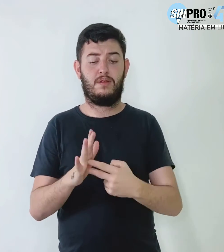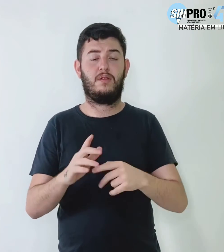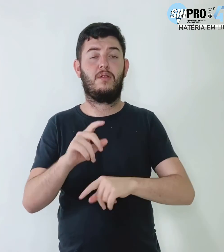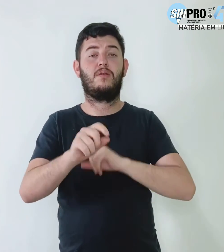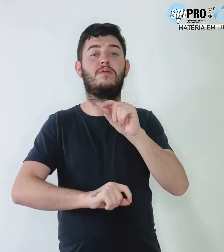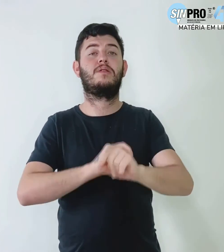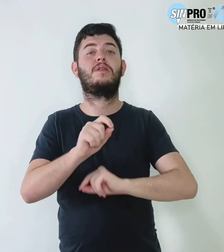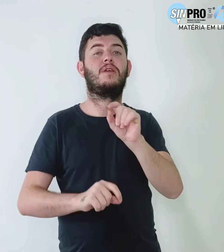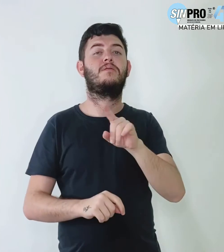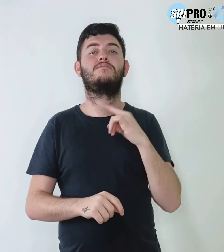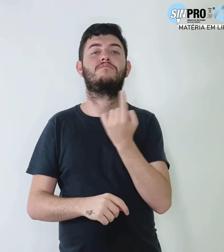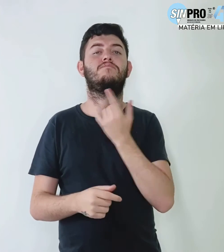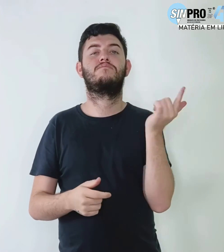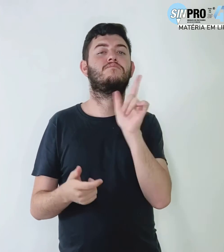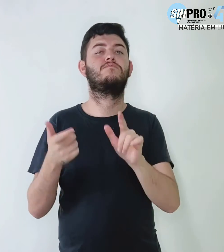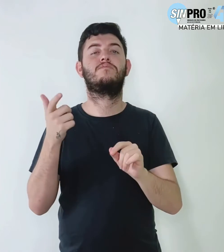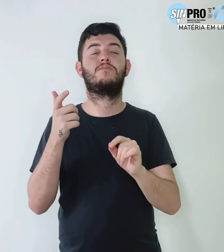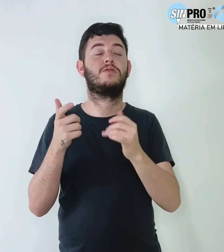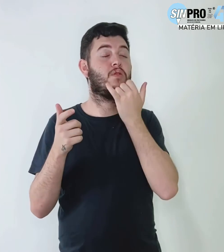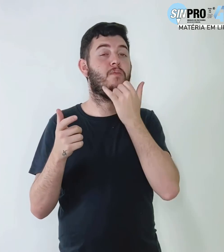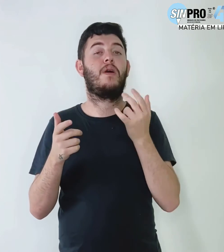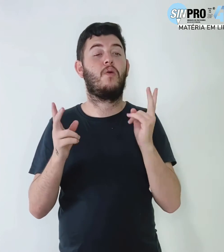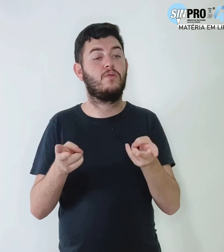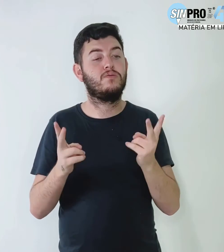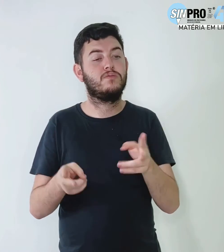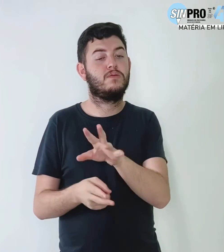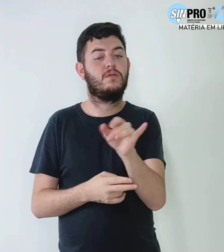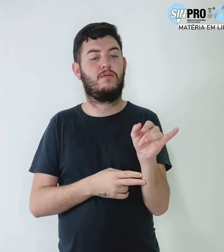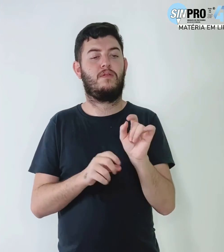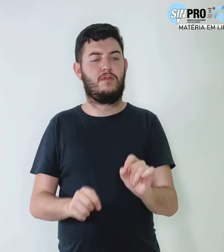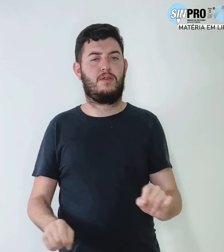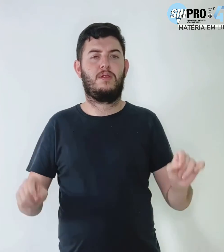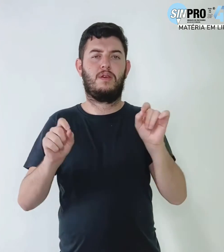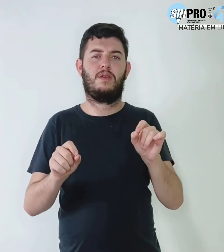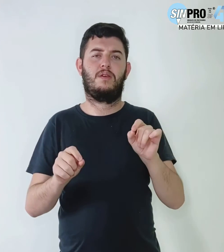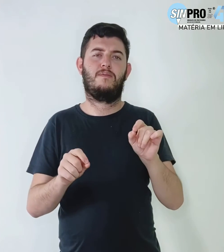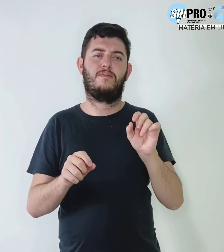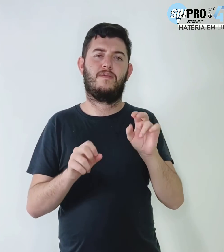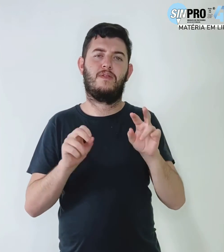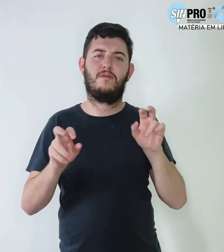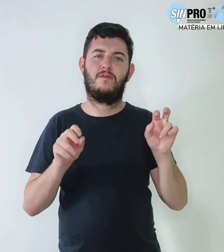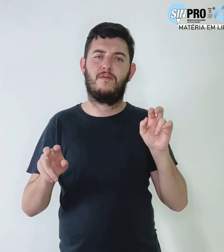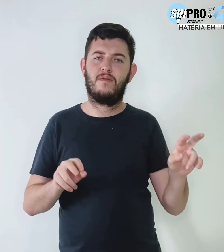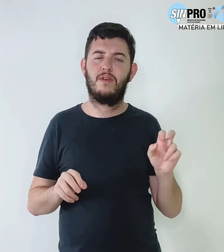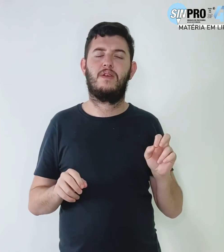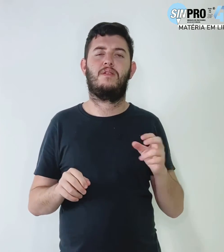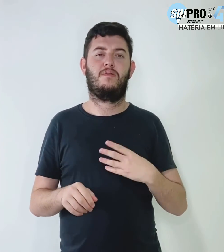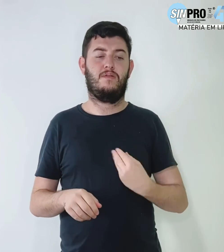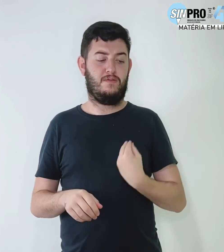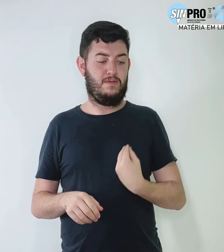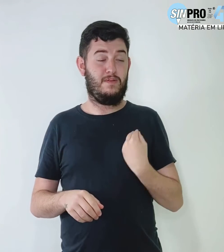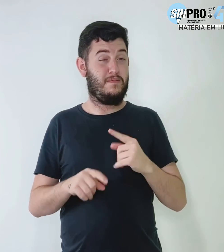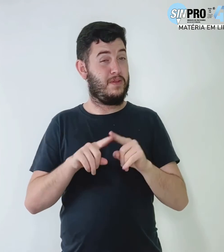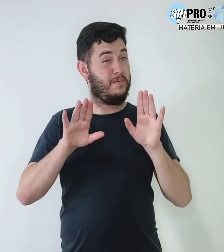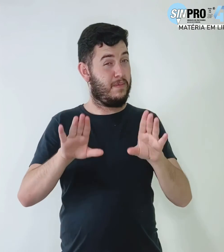pessoas. Isso significa que a gente vai continuar a conviver com esse vírus, mas vai